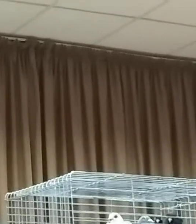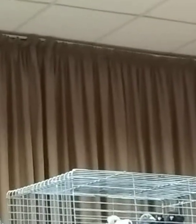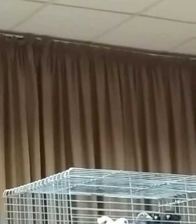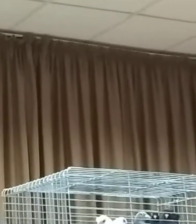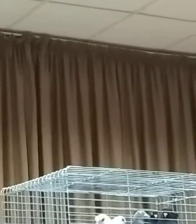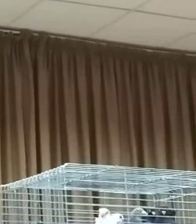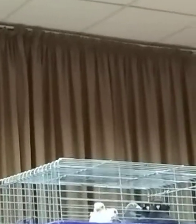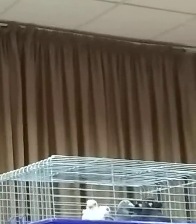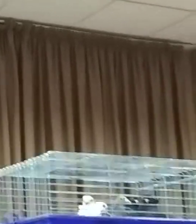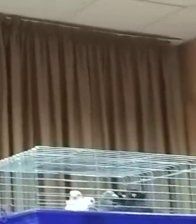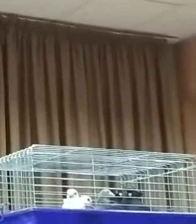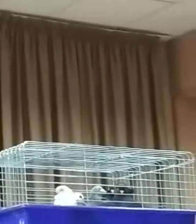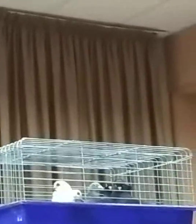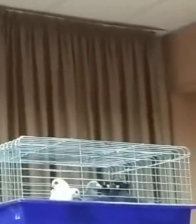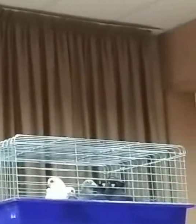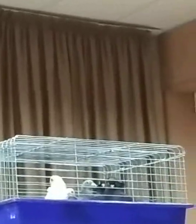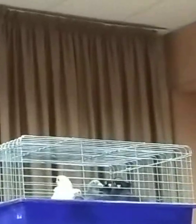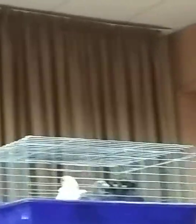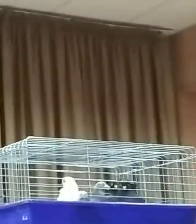становится самостоятельной.